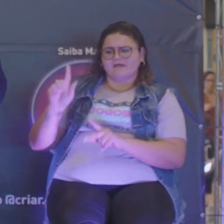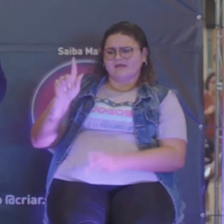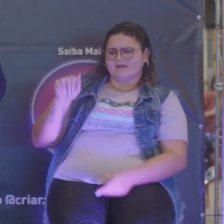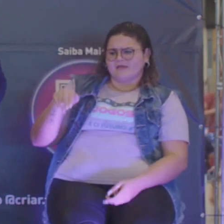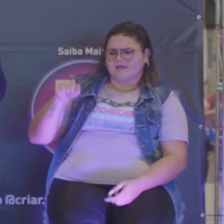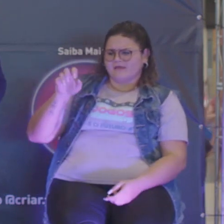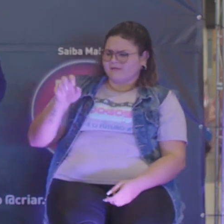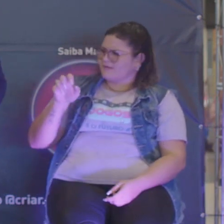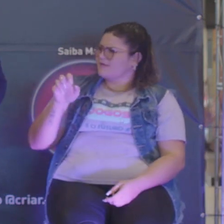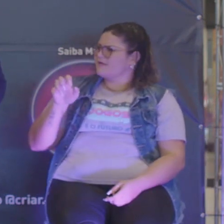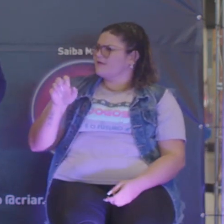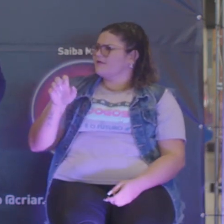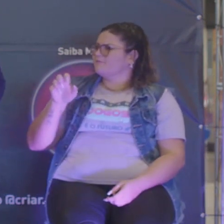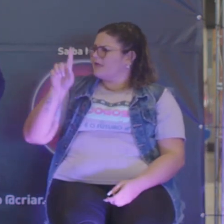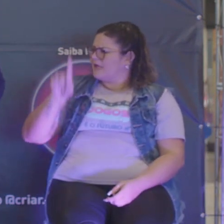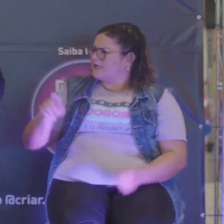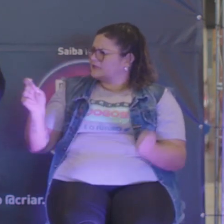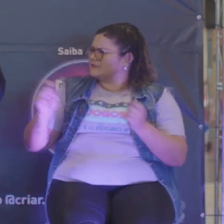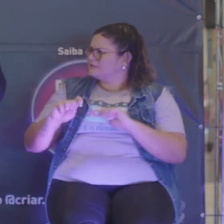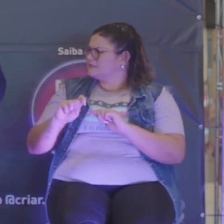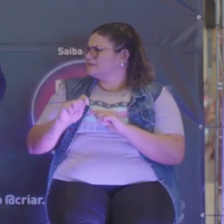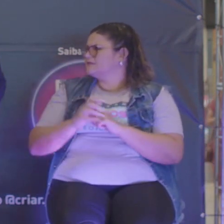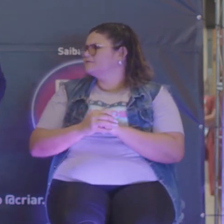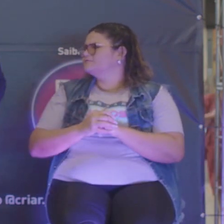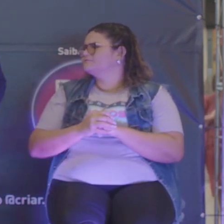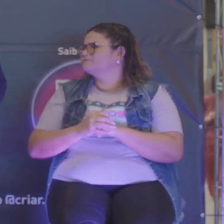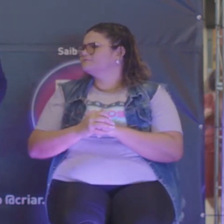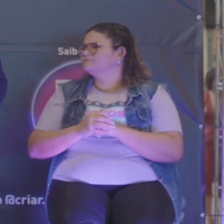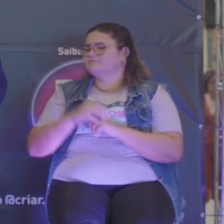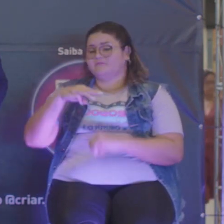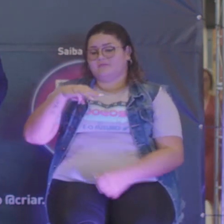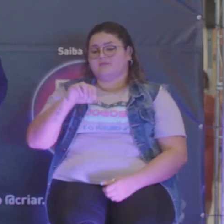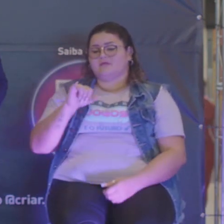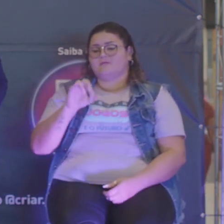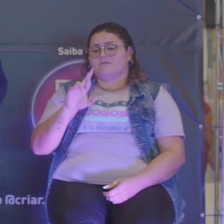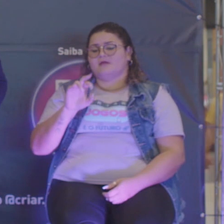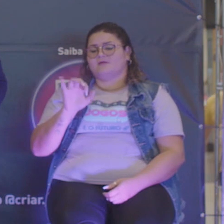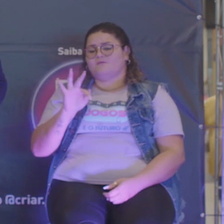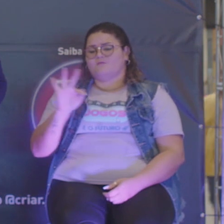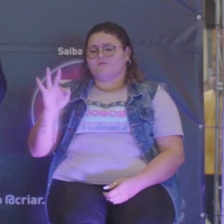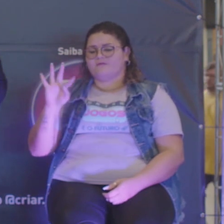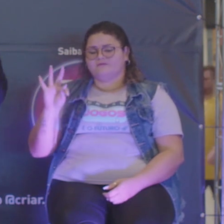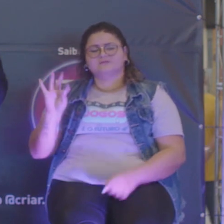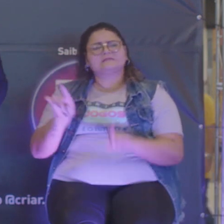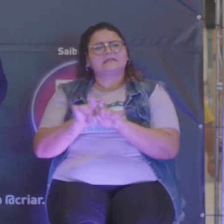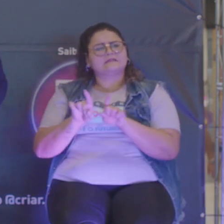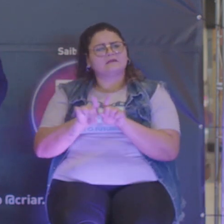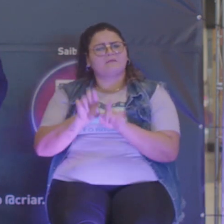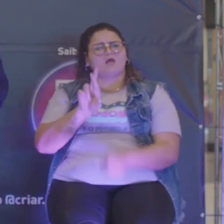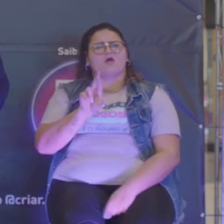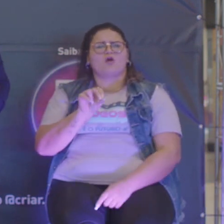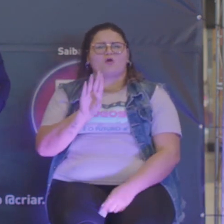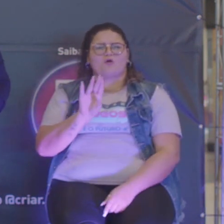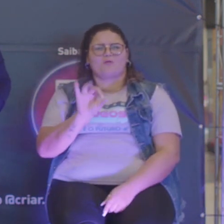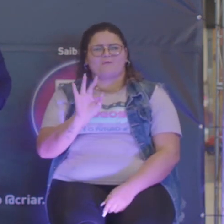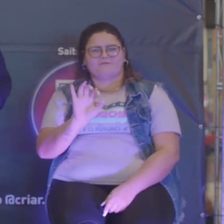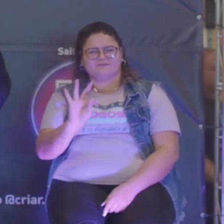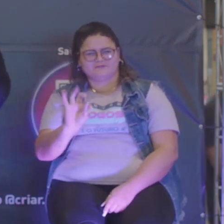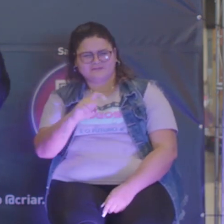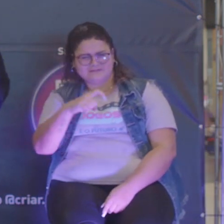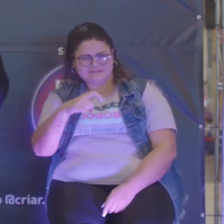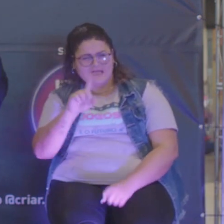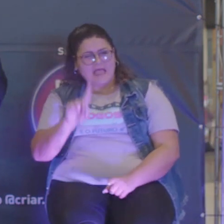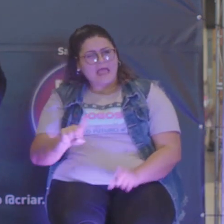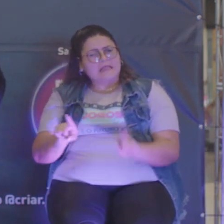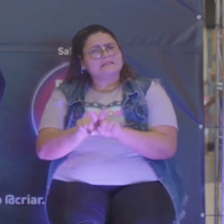somente como um hobby. E aí, eu estou falando da galera que tá jogando Minecraft em casa, jogando Roblox. Pode sim olhar tipo, o que eu